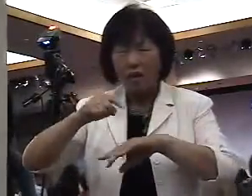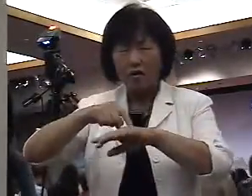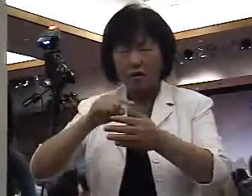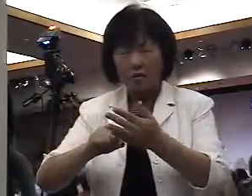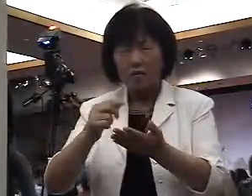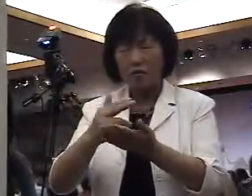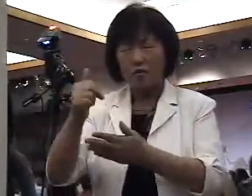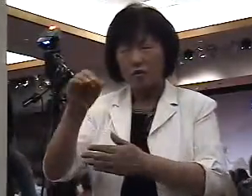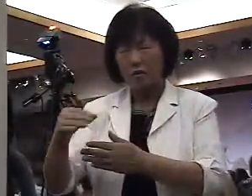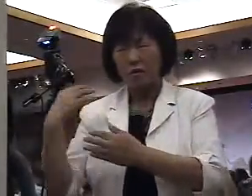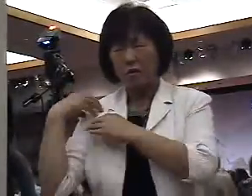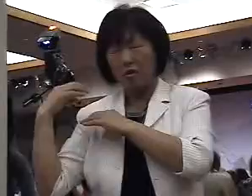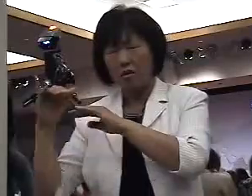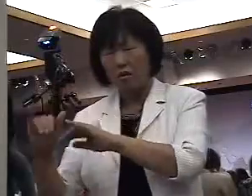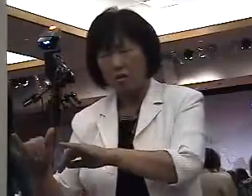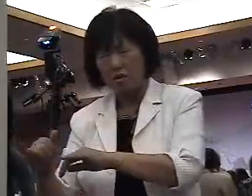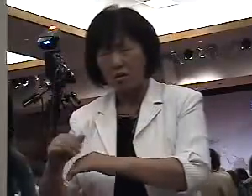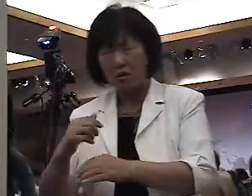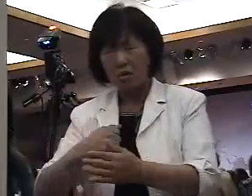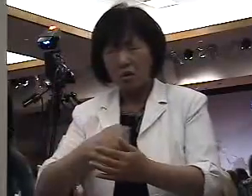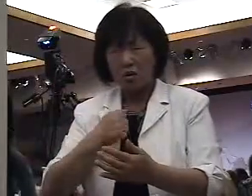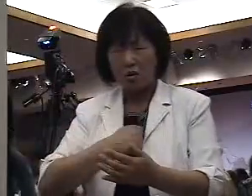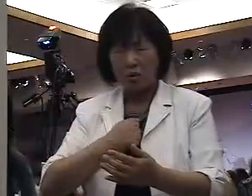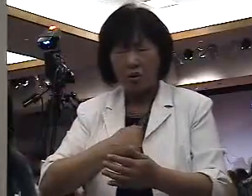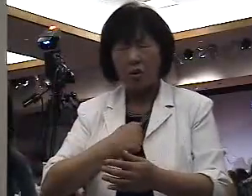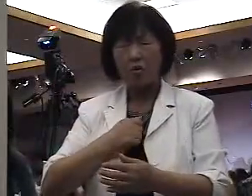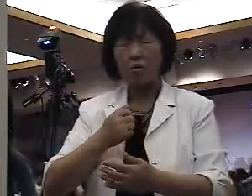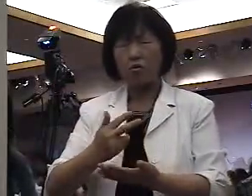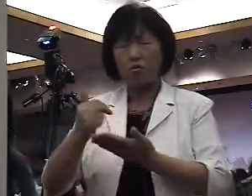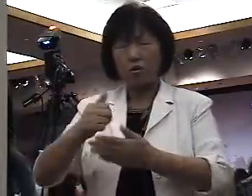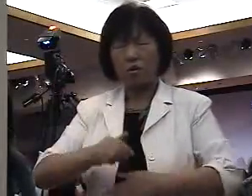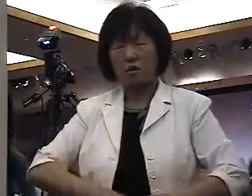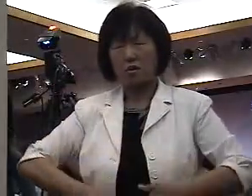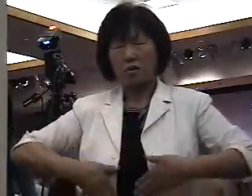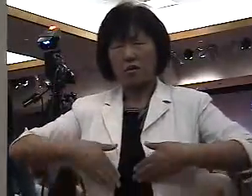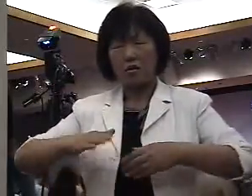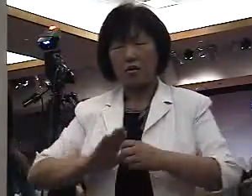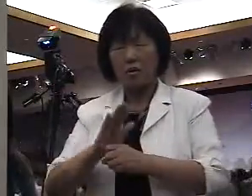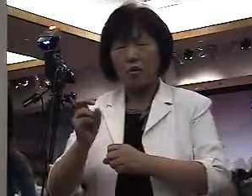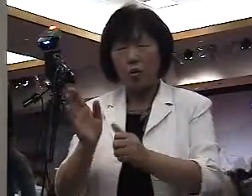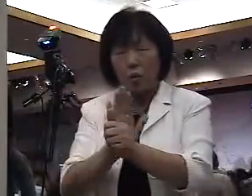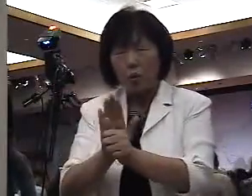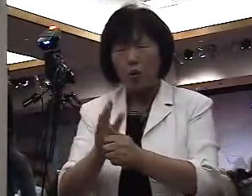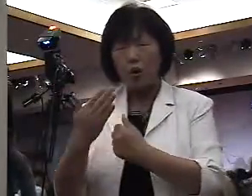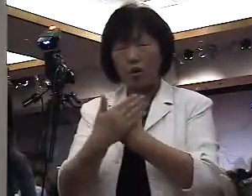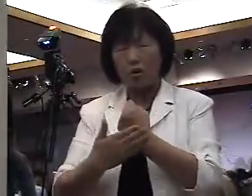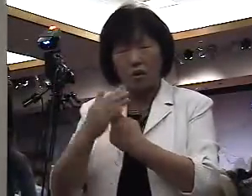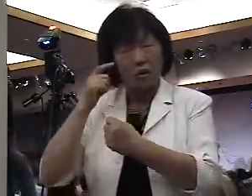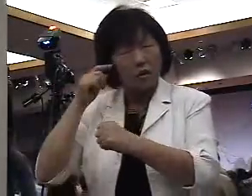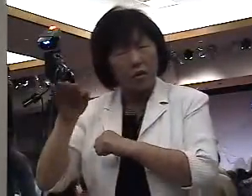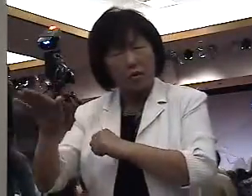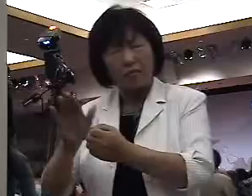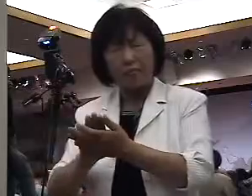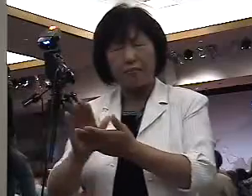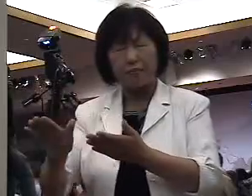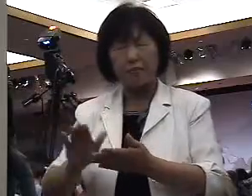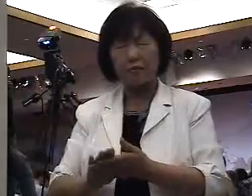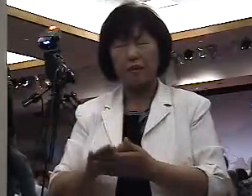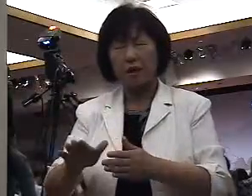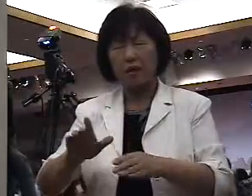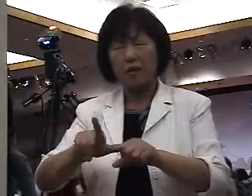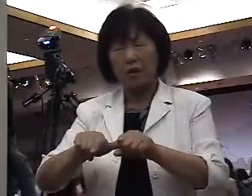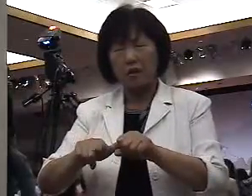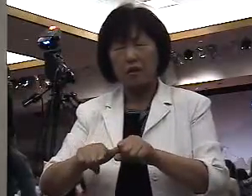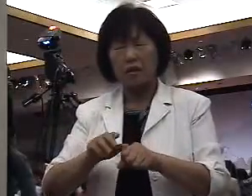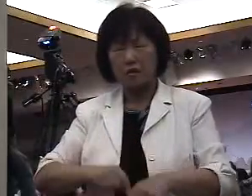앞에 내려놓고 동의하며 주님의 따뜻한 사랑과 위로와 은혜를 사모합니다. 이